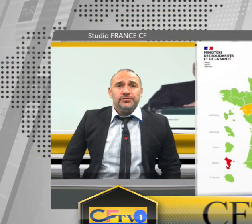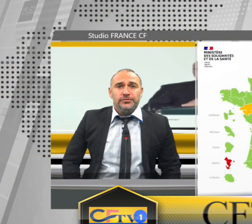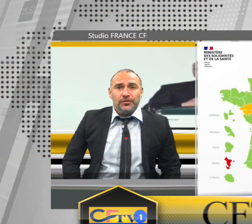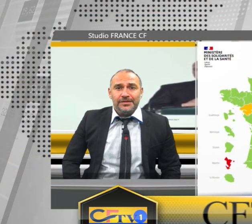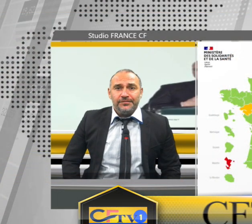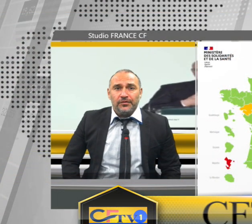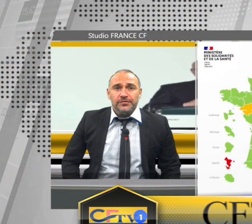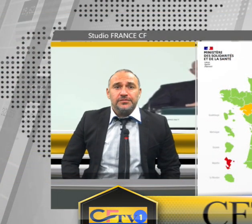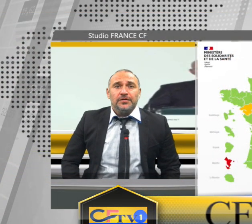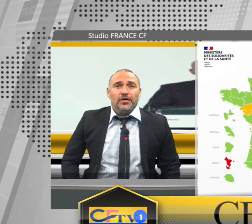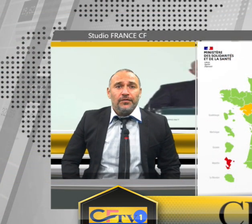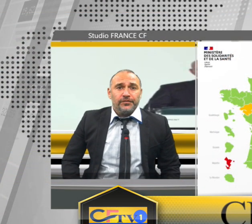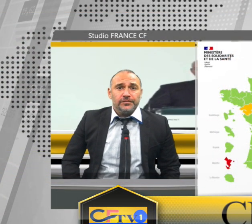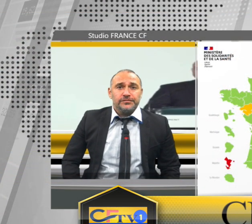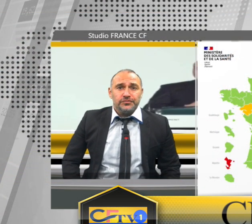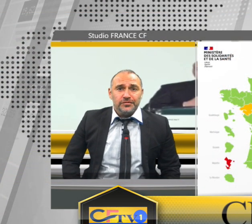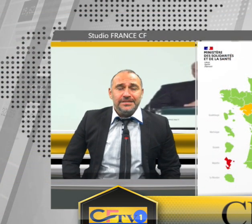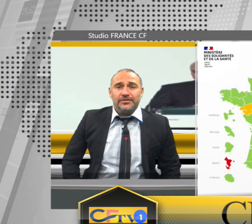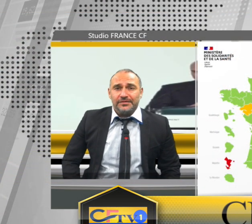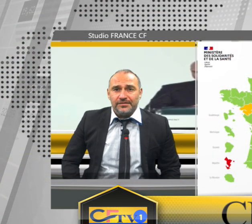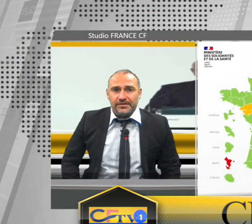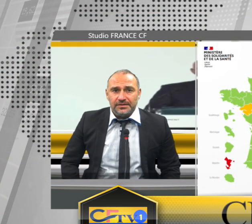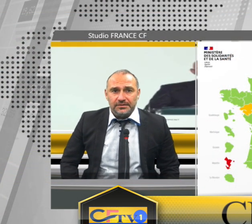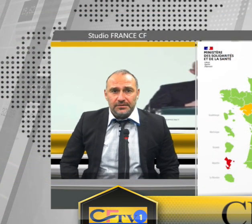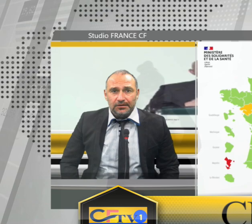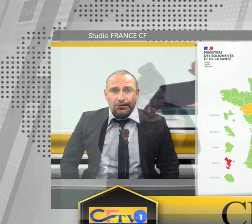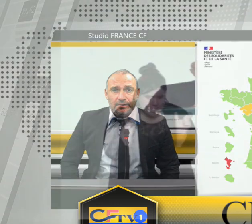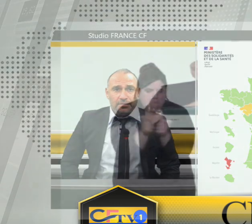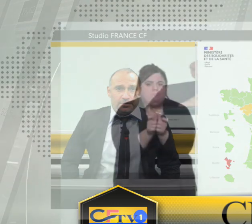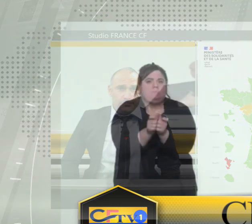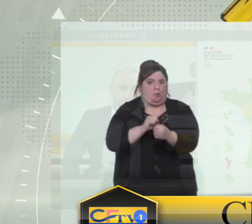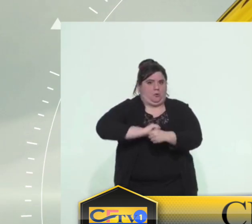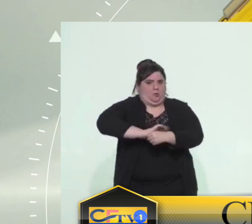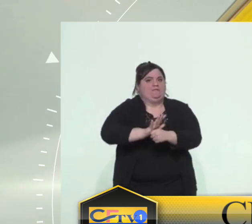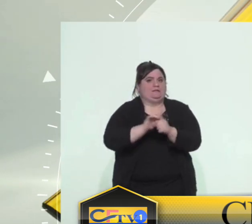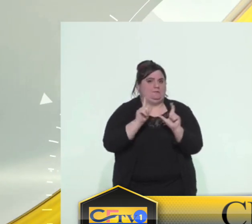bilan du coronavirus en France ce jeudi 30 avril.